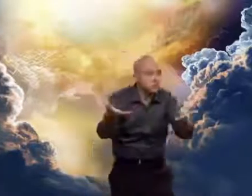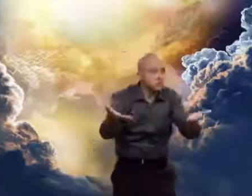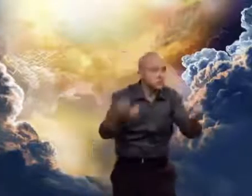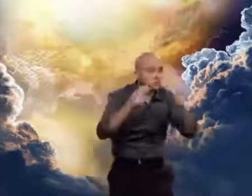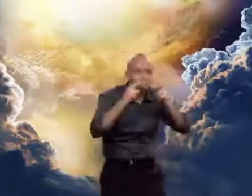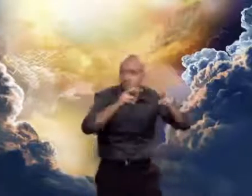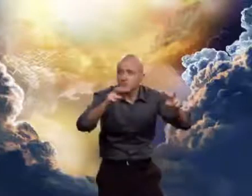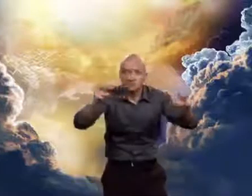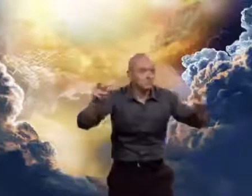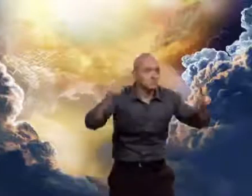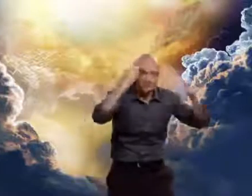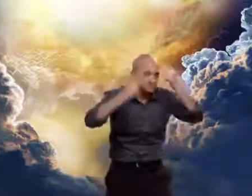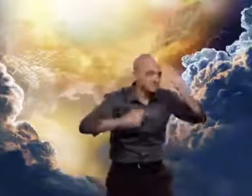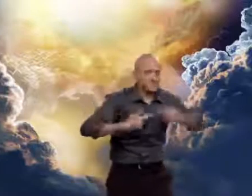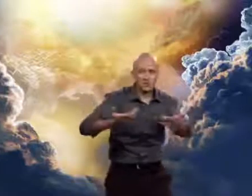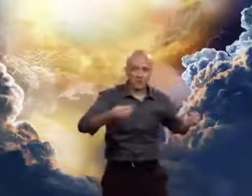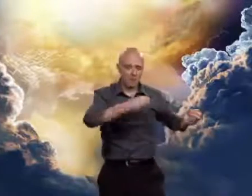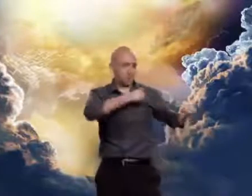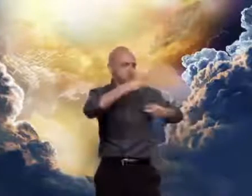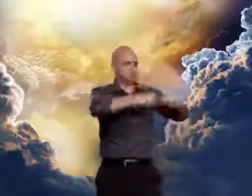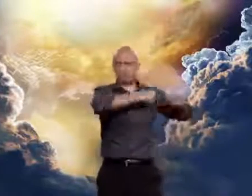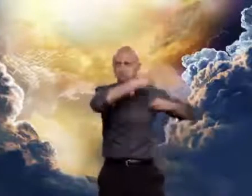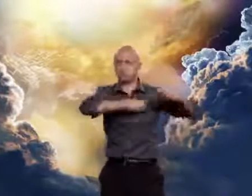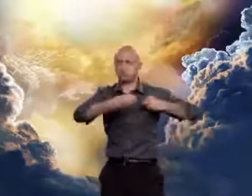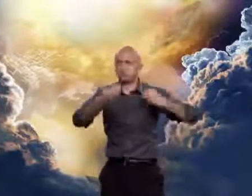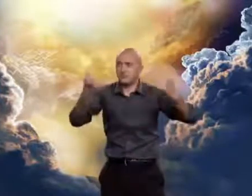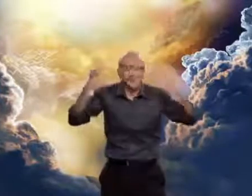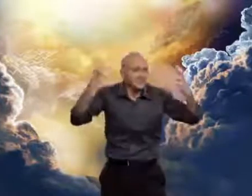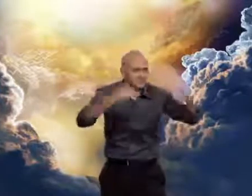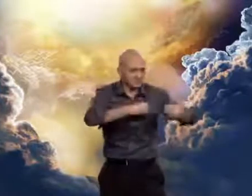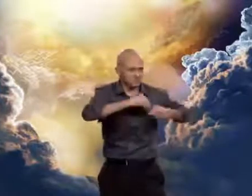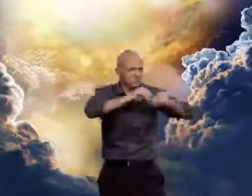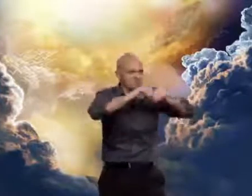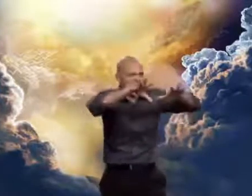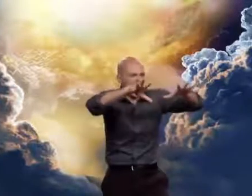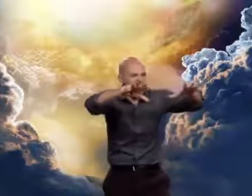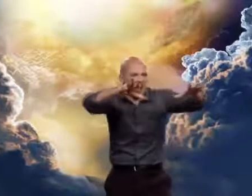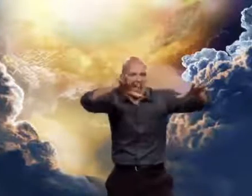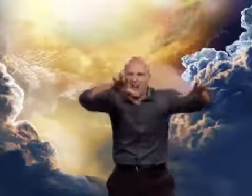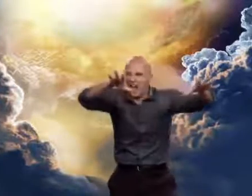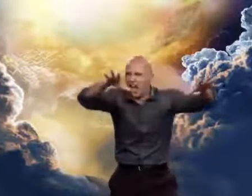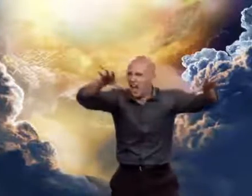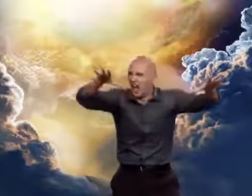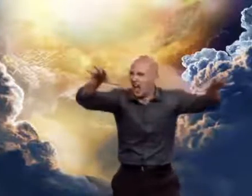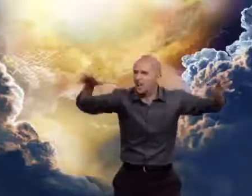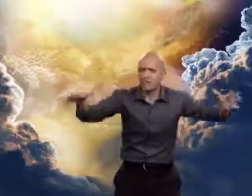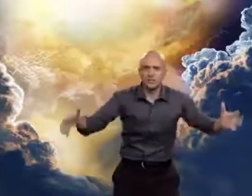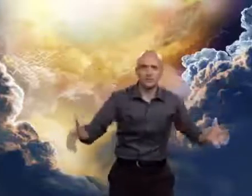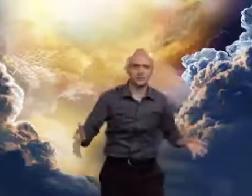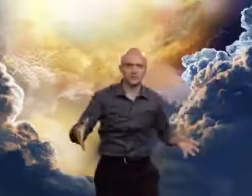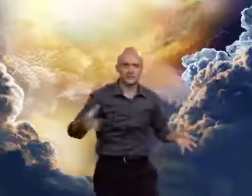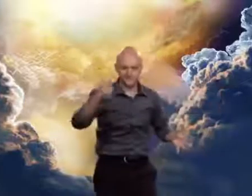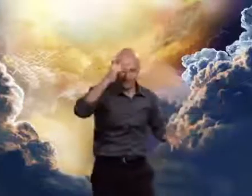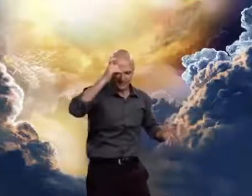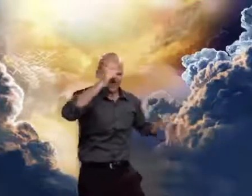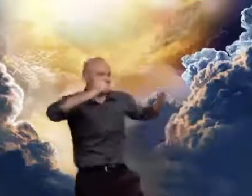Satanás. Separam-se de Deus e do vigilante cuidado de seus anjos, tornando-se indefesos. Quando disserem a